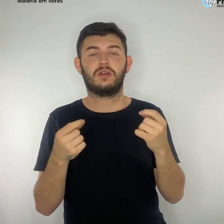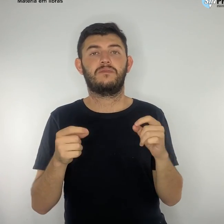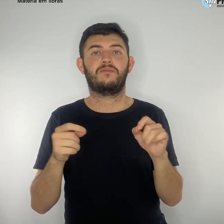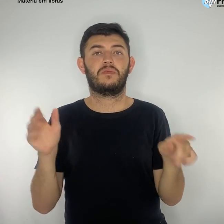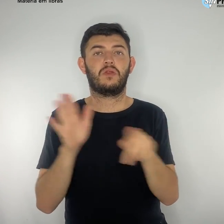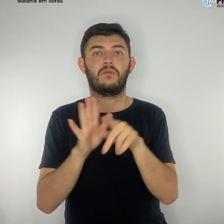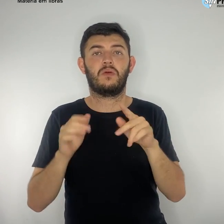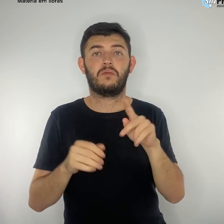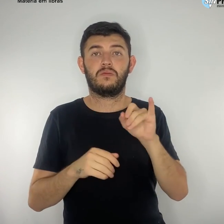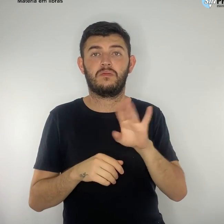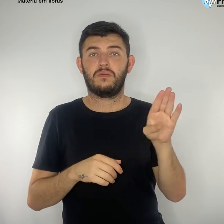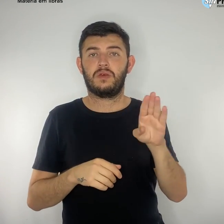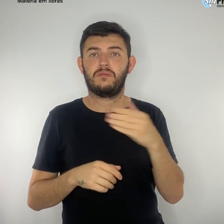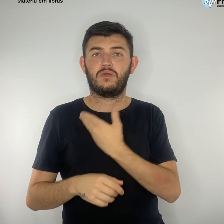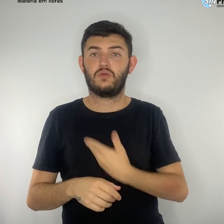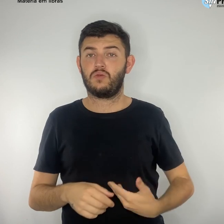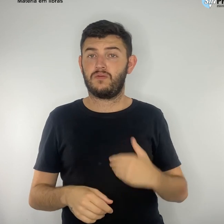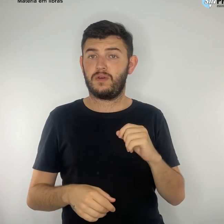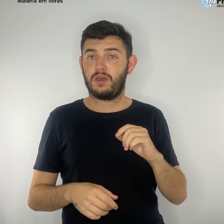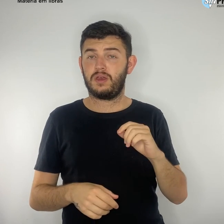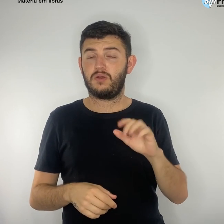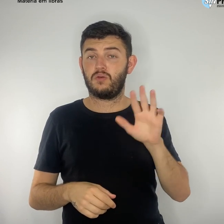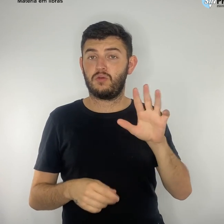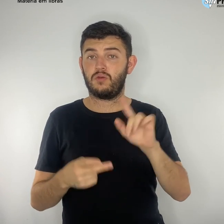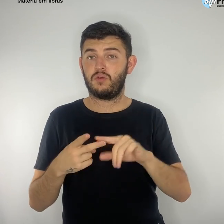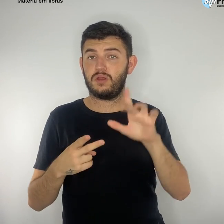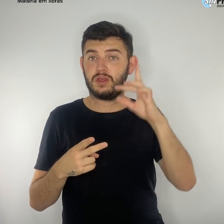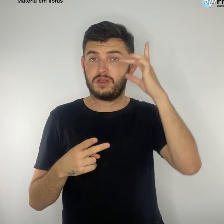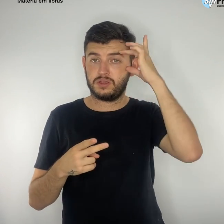os governos Lula, Dilma e Temer.